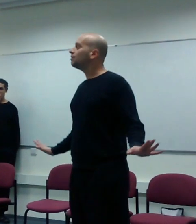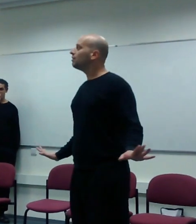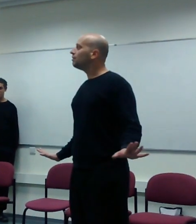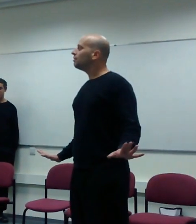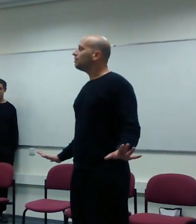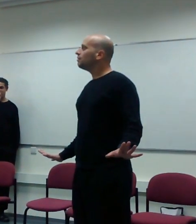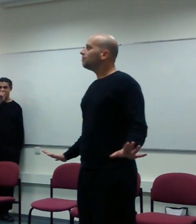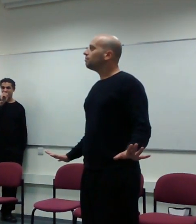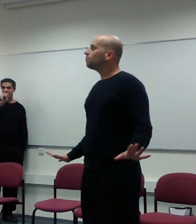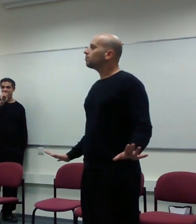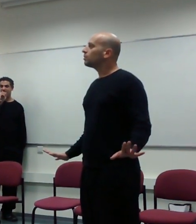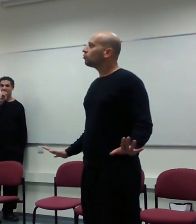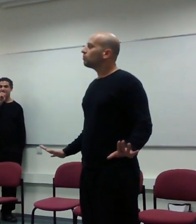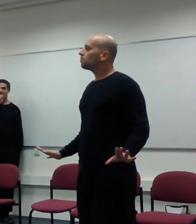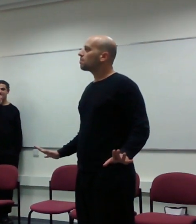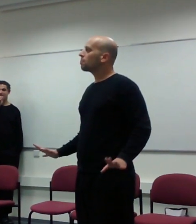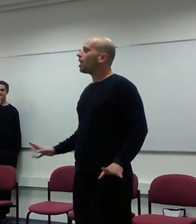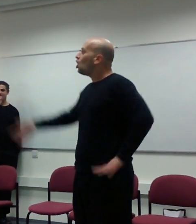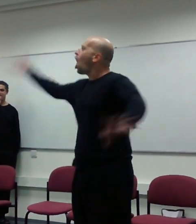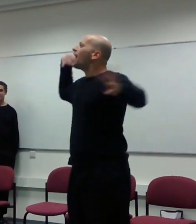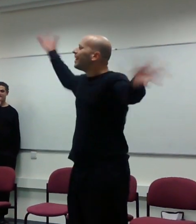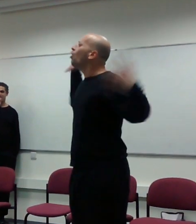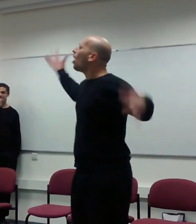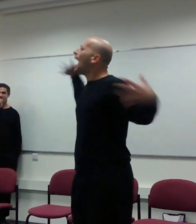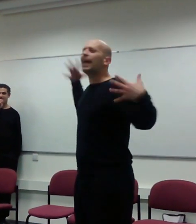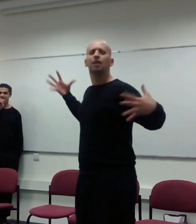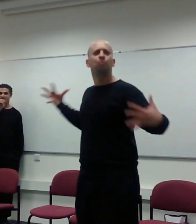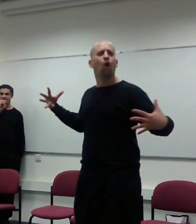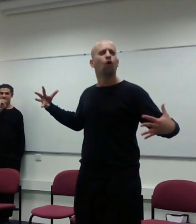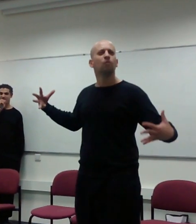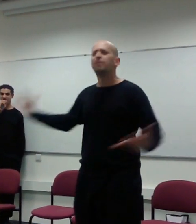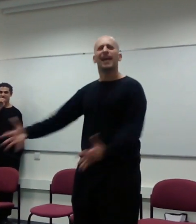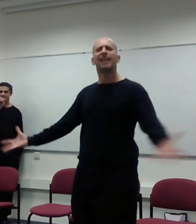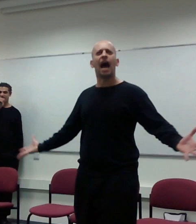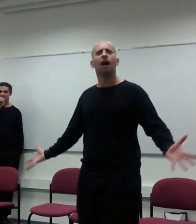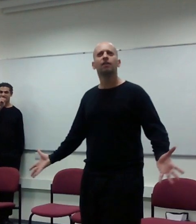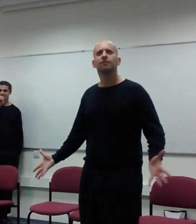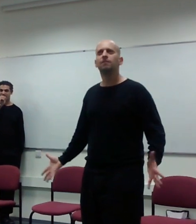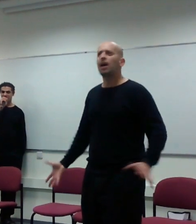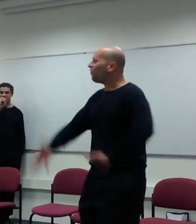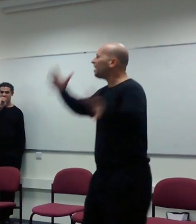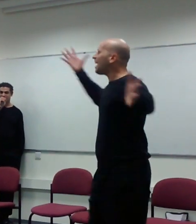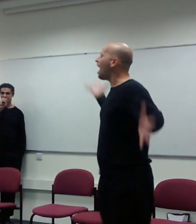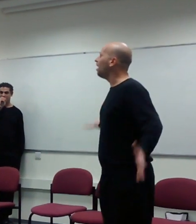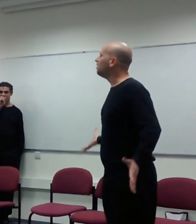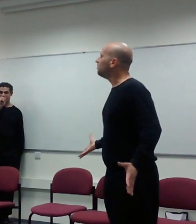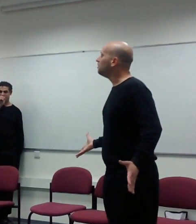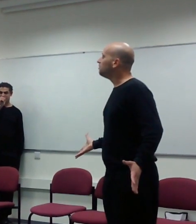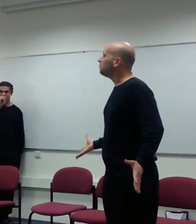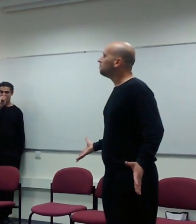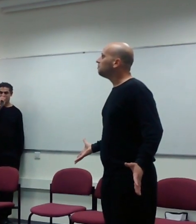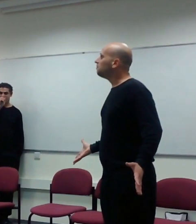לבד? את לבד. לא, אתה נוכח לי פה. מי אתה? איפה אתה?